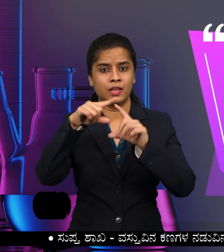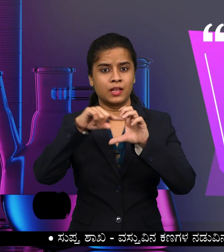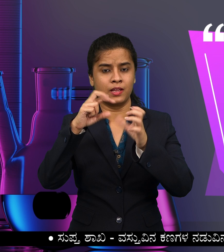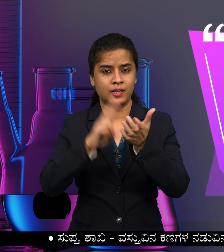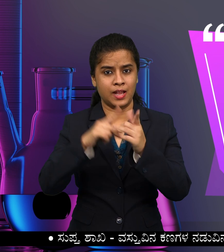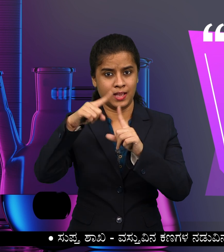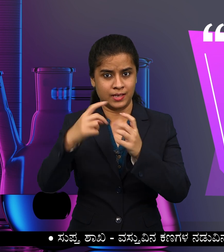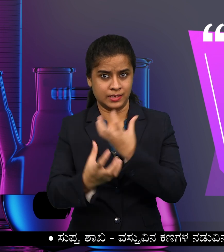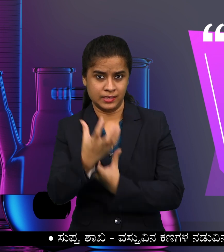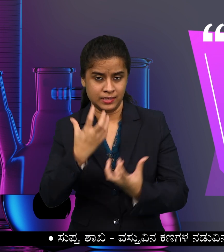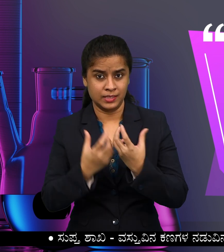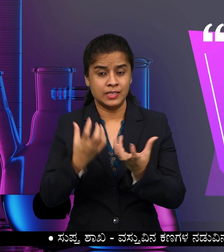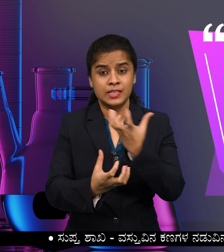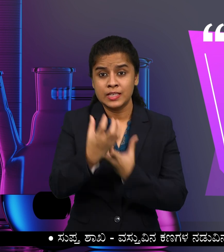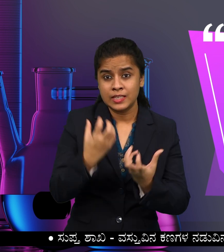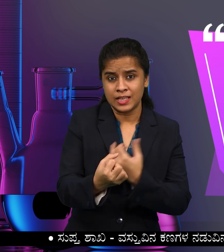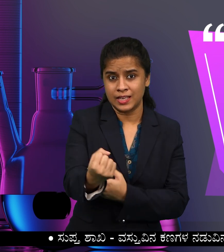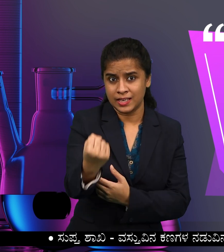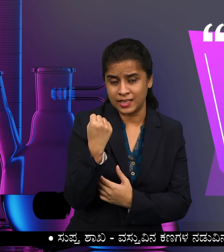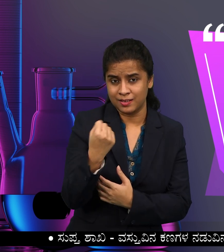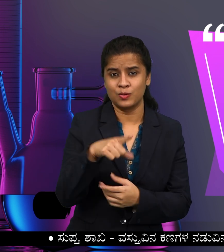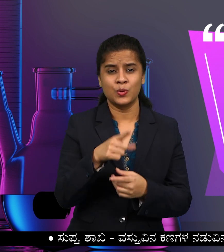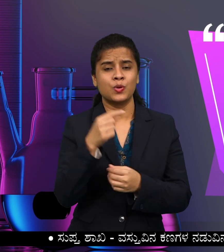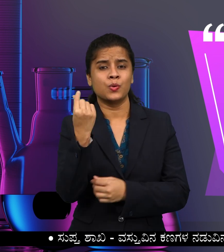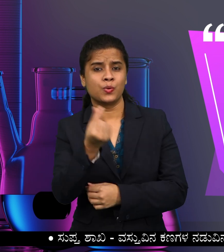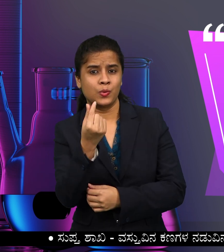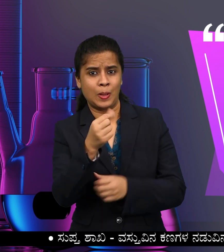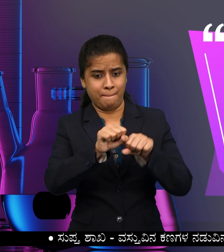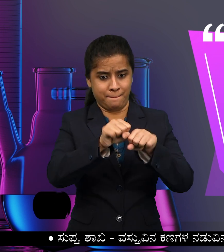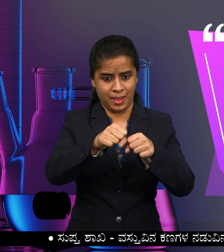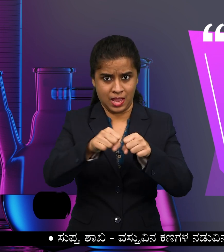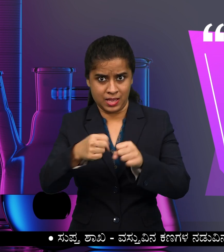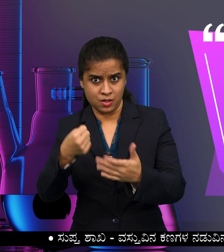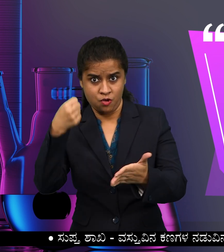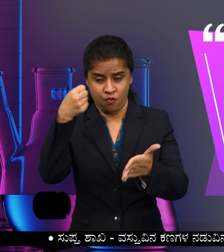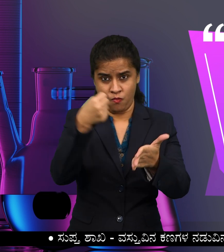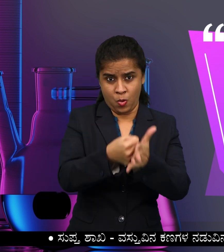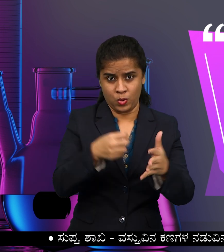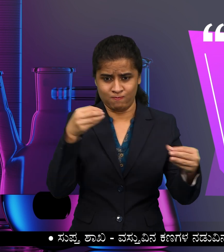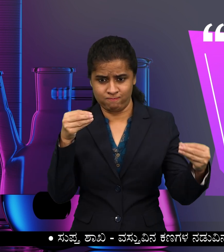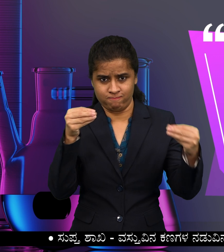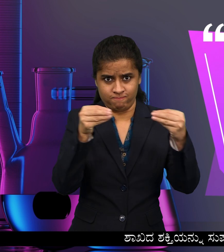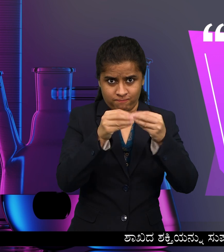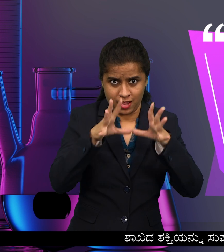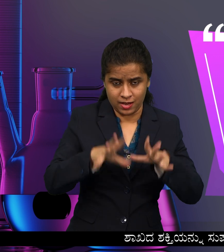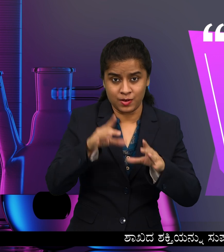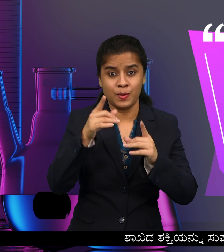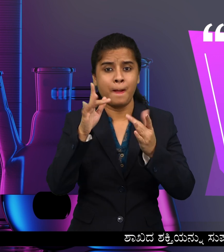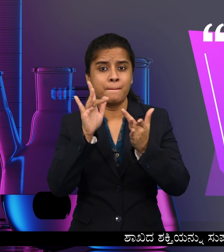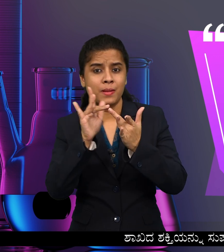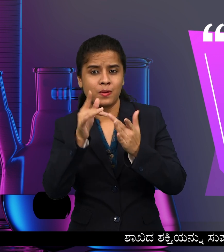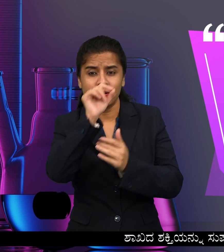ಸುಪ್ತ ಶಾಖ ವಸ್ತುವಿನ ಕಣಗಳ ನಡುವಿನ ಆಕರ್ಷಣೆಯ ಬಲವನ್ನು ಮುರಿಯಲು ಬಳಸಲಾಗುವ